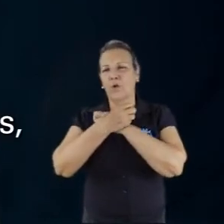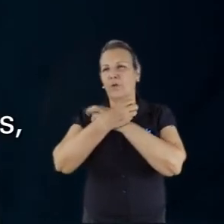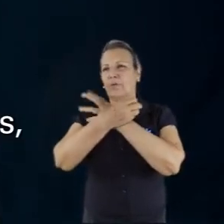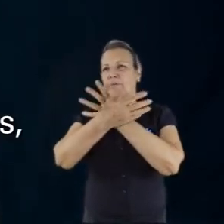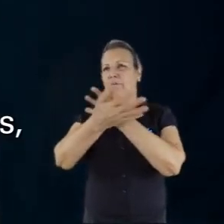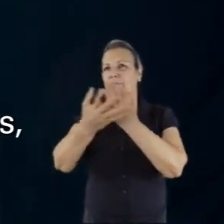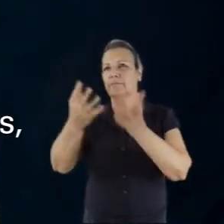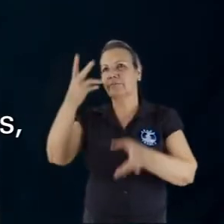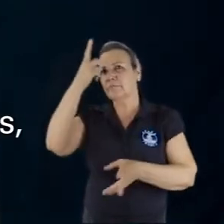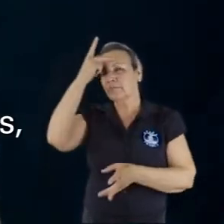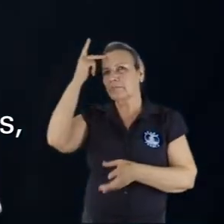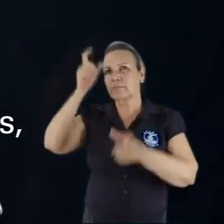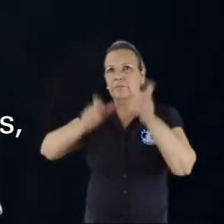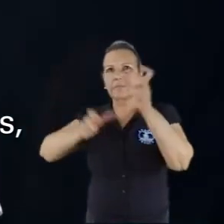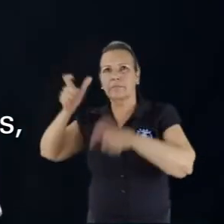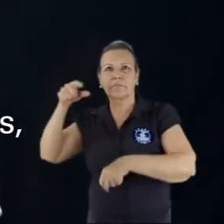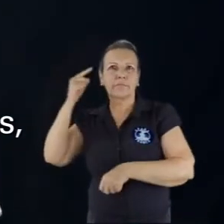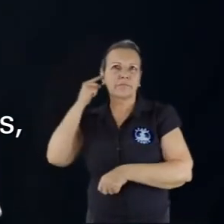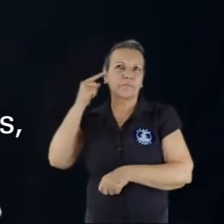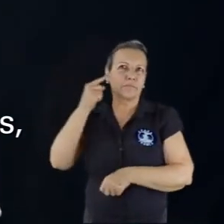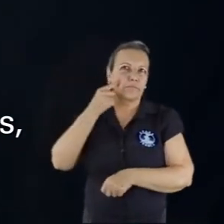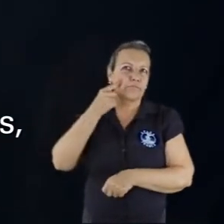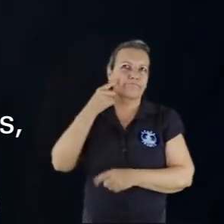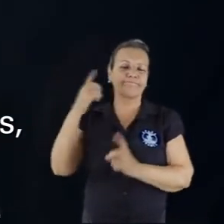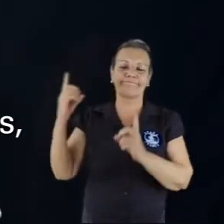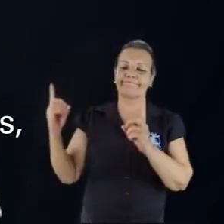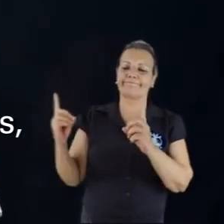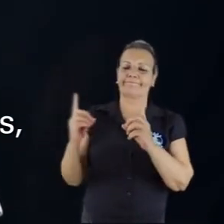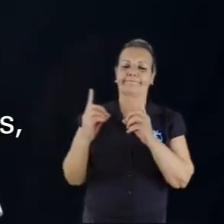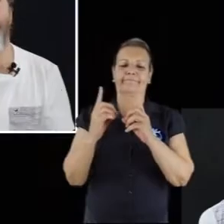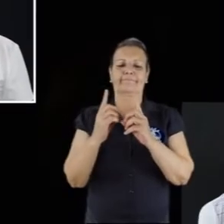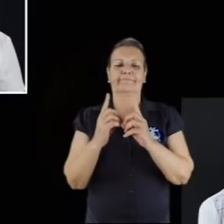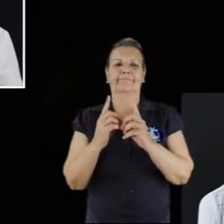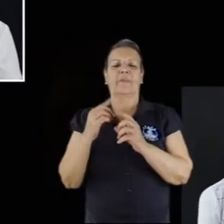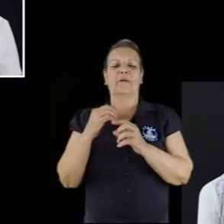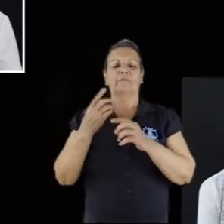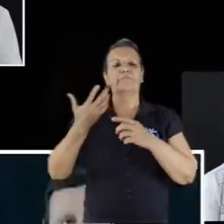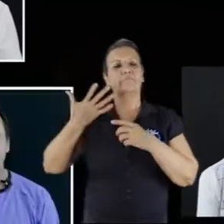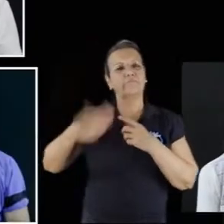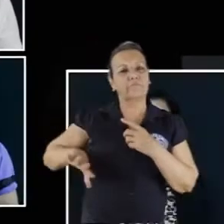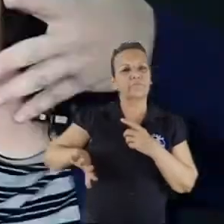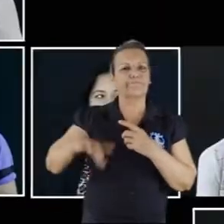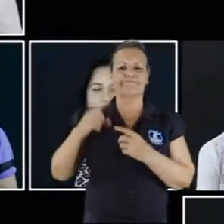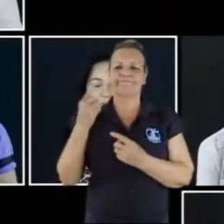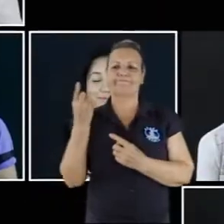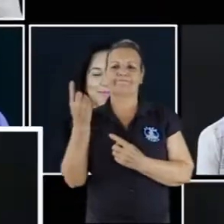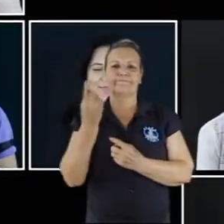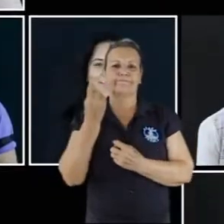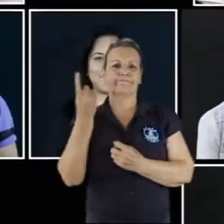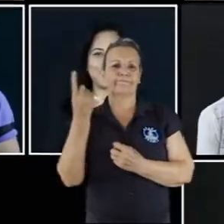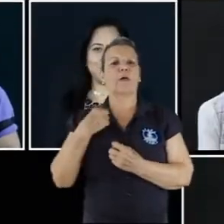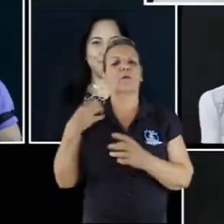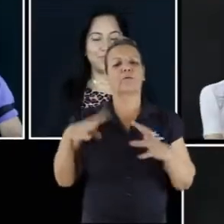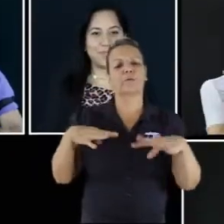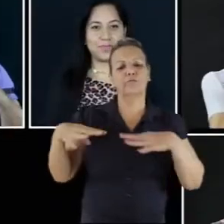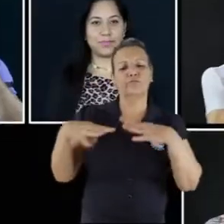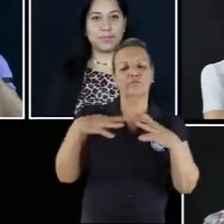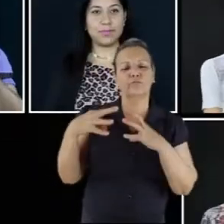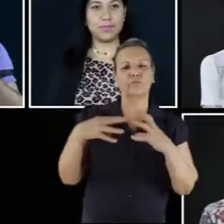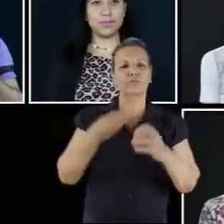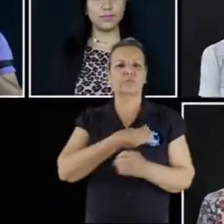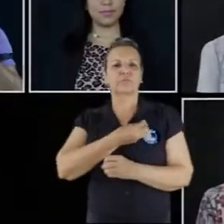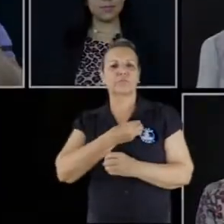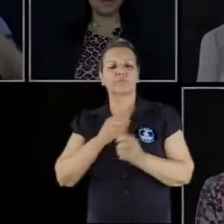surdos estarão muito mais presentes, deixarão de ser invisíveis e compartilharão conosco num único